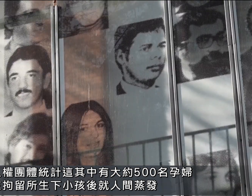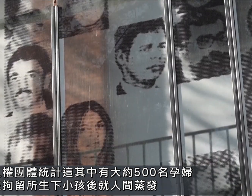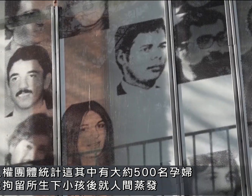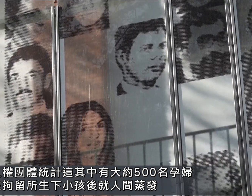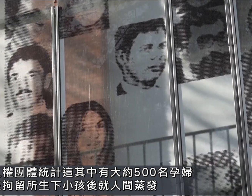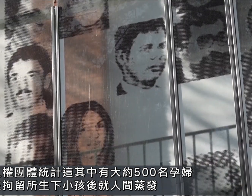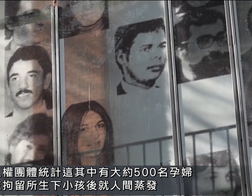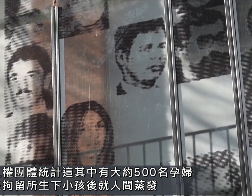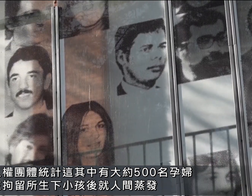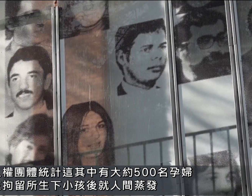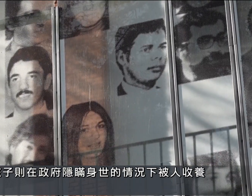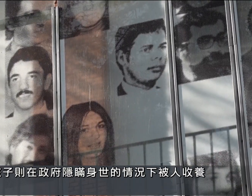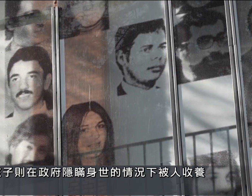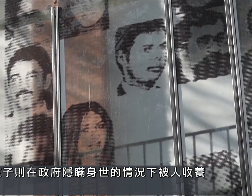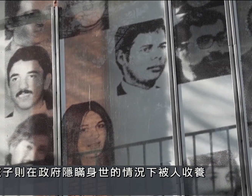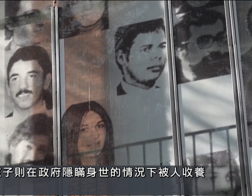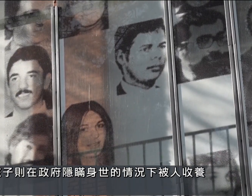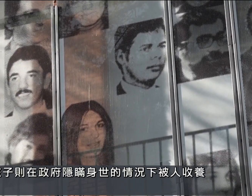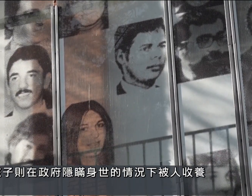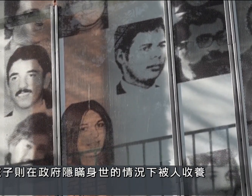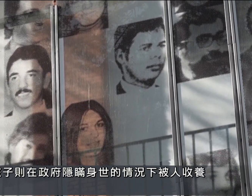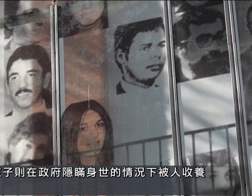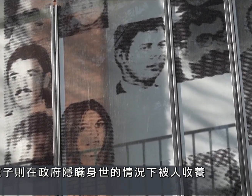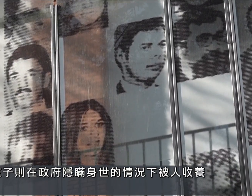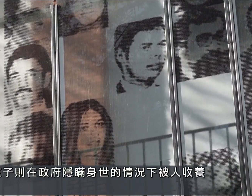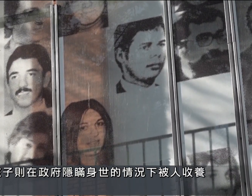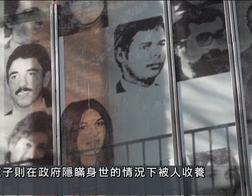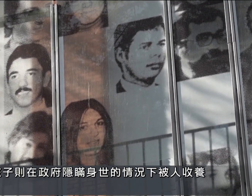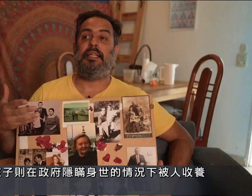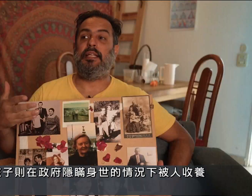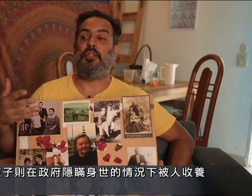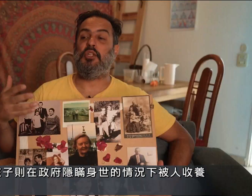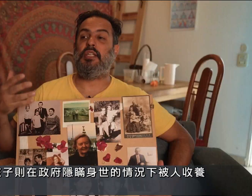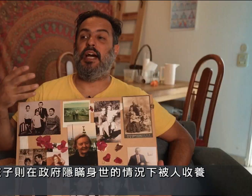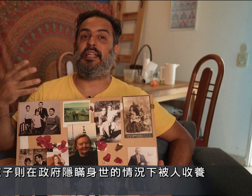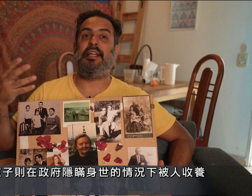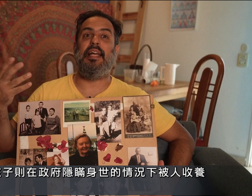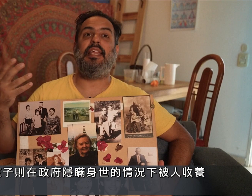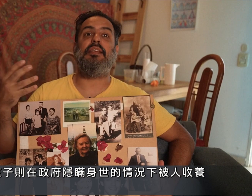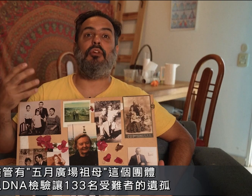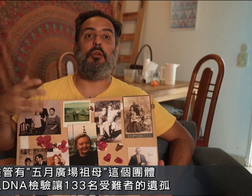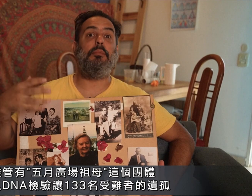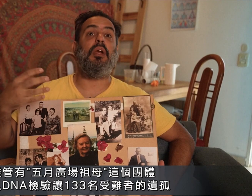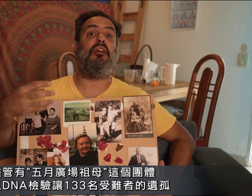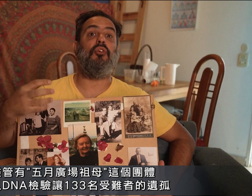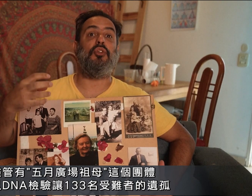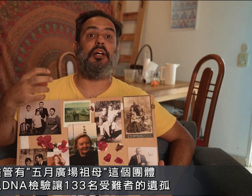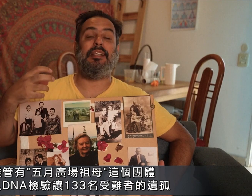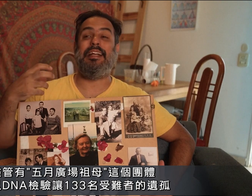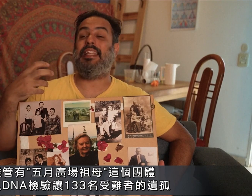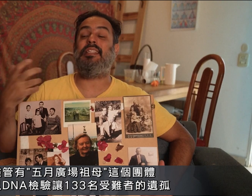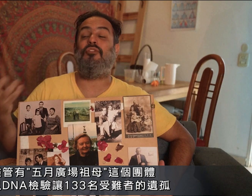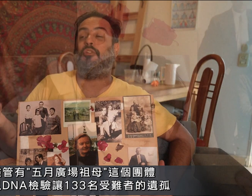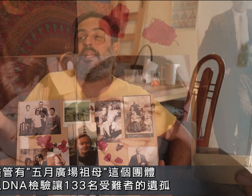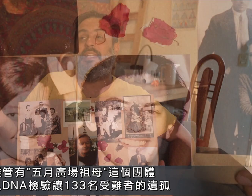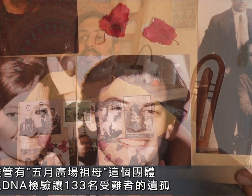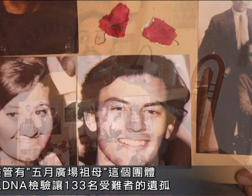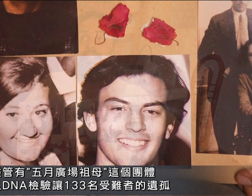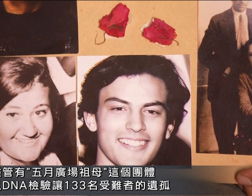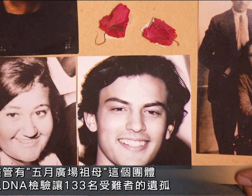人间蒸发，孩子则是在政府隐瞒身世的情况下被人收养。尽管有五月广场祖母这个团体以 DNA 检